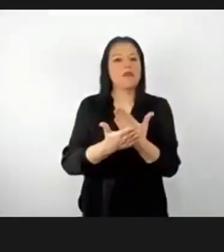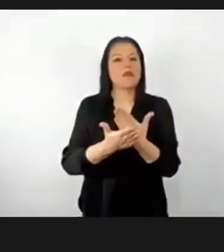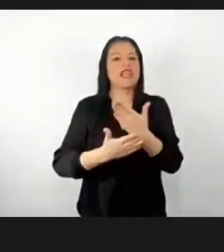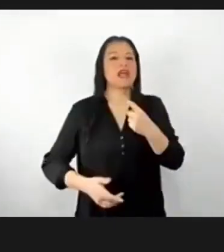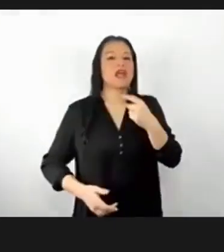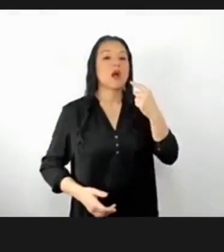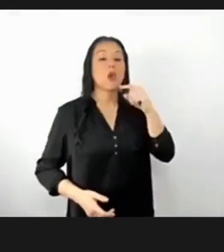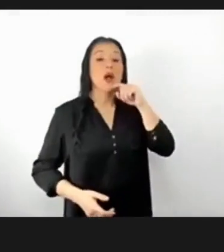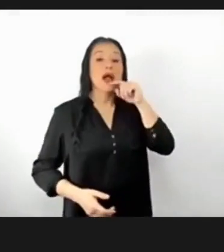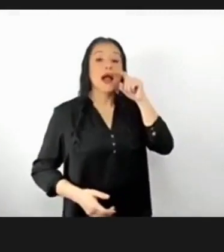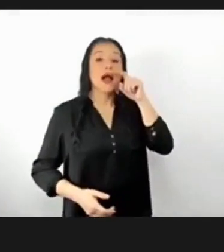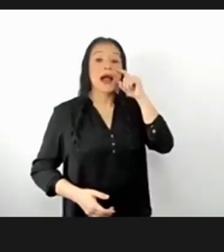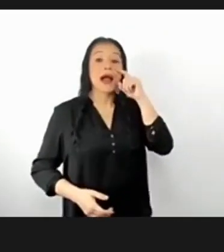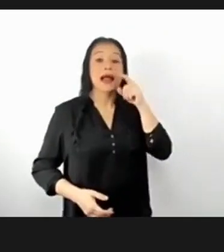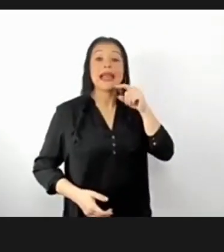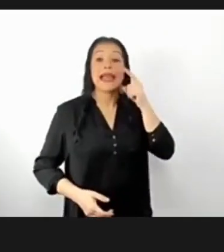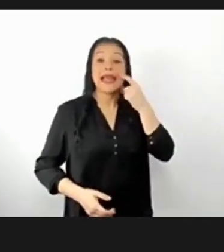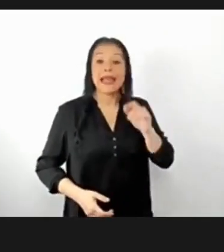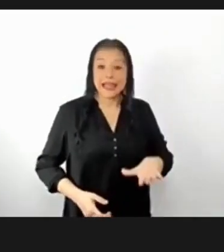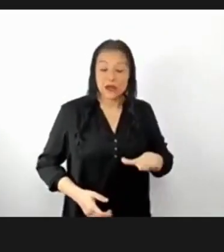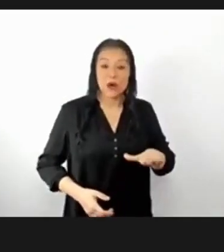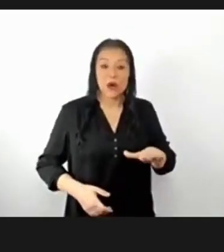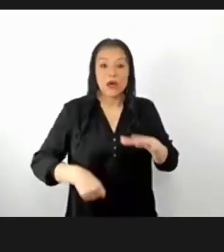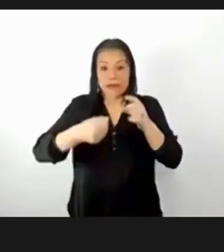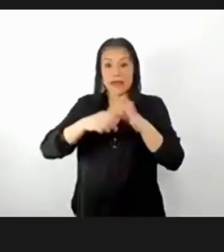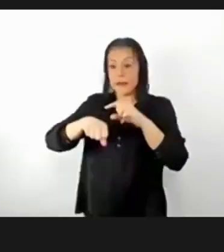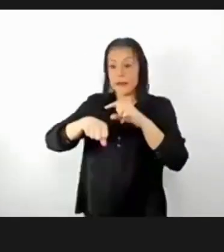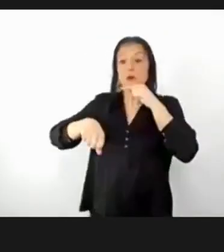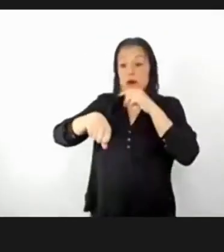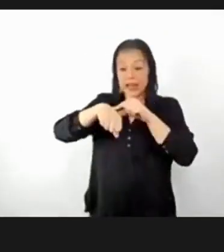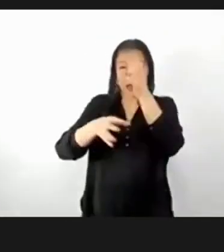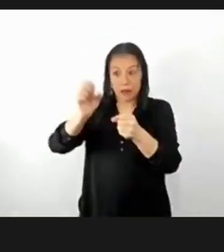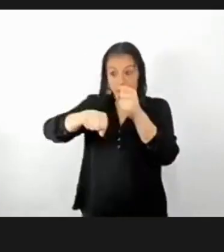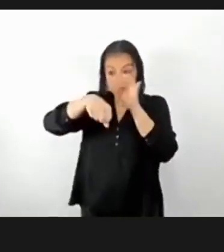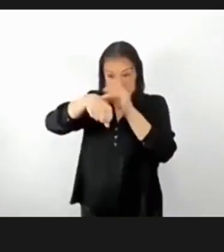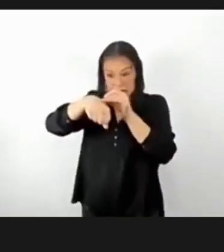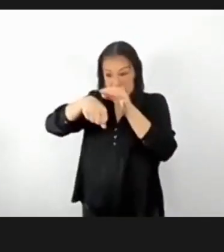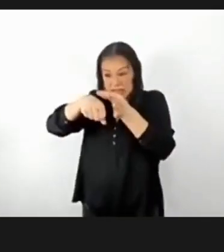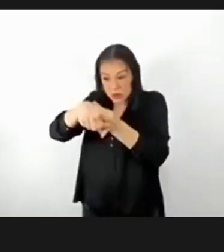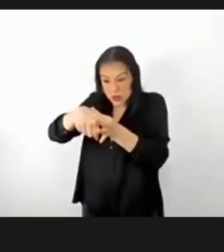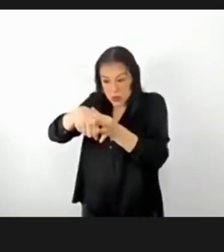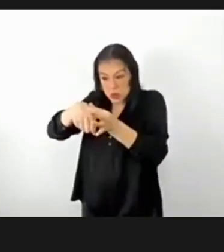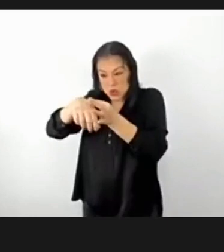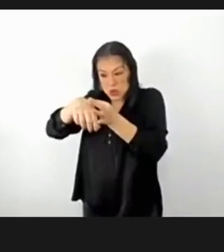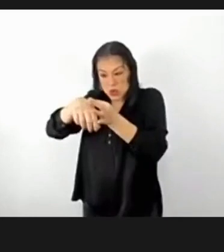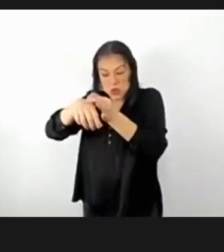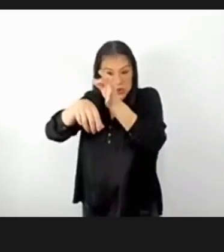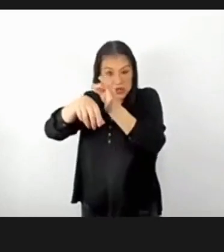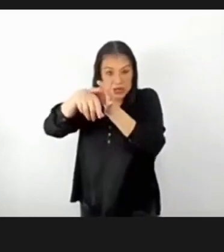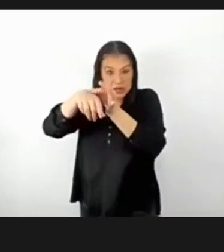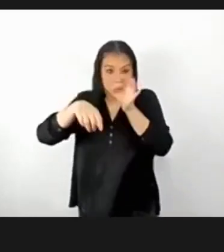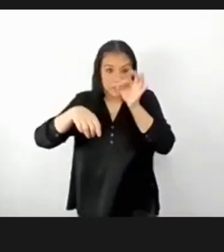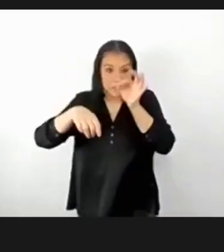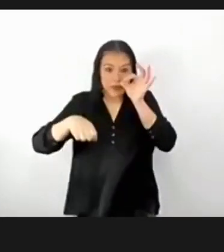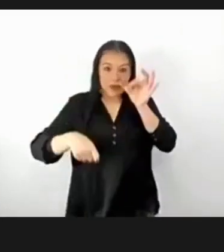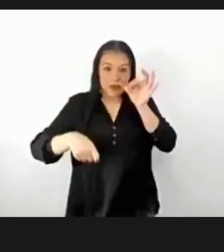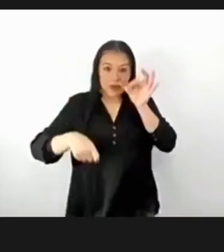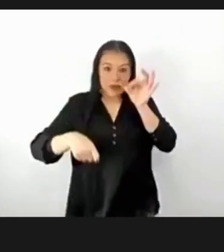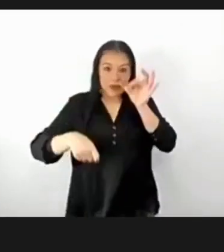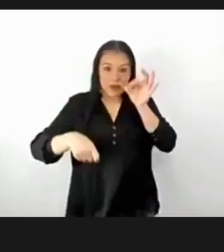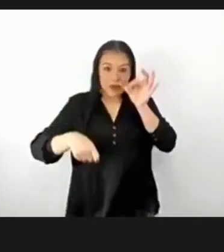En un niño hizo eso, sacó la pus de la viruela vacuna de la mano de una mujer y